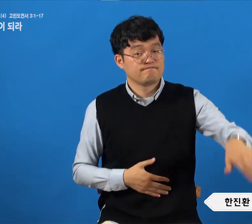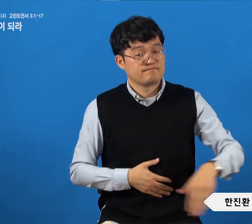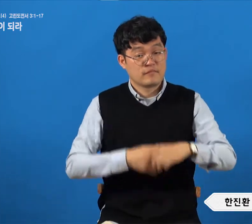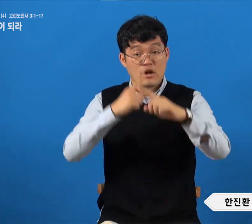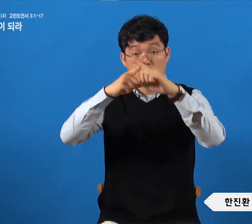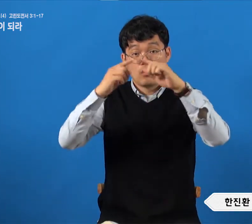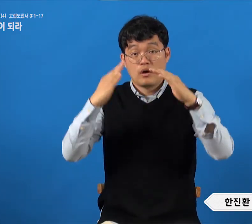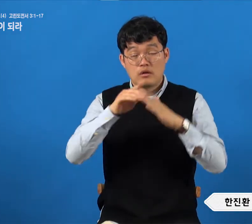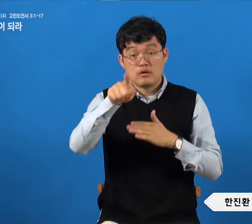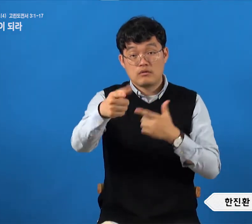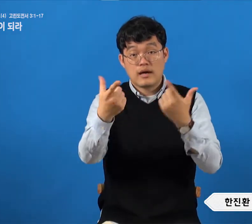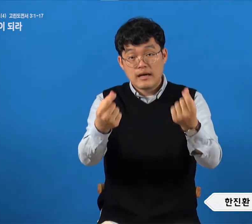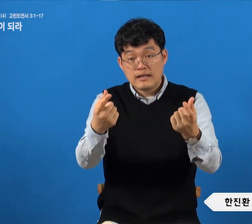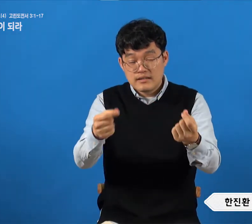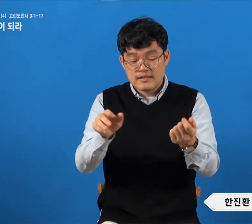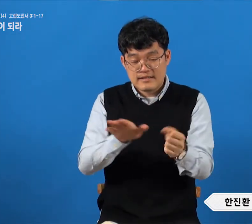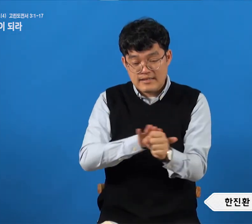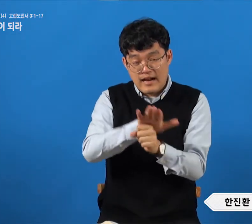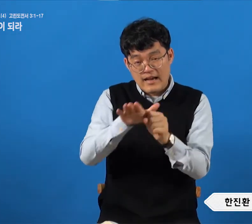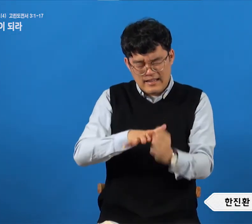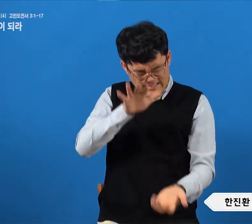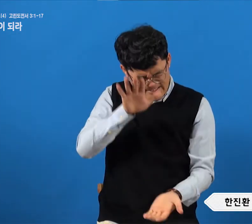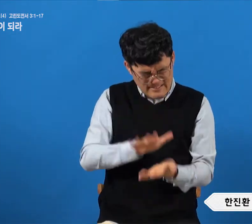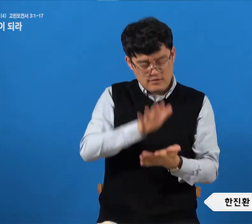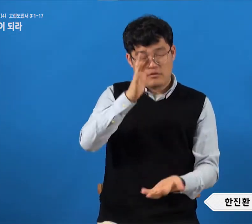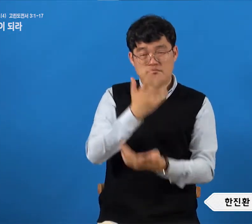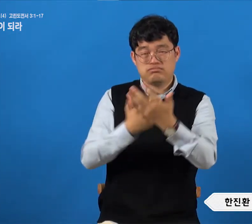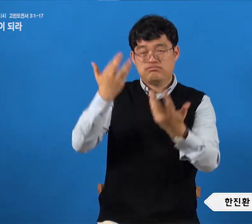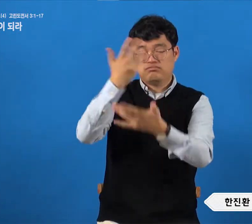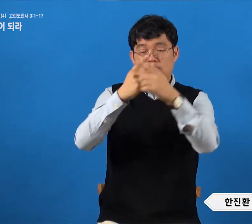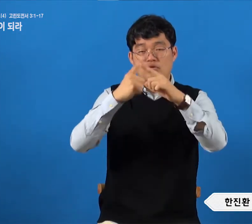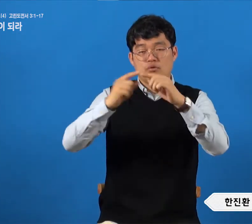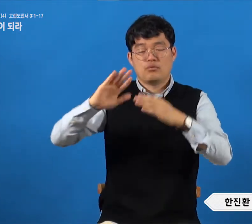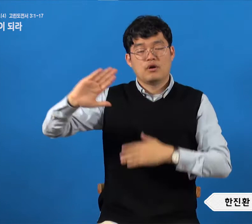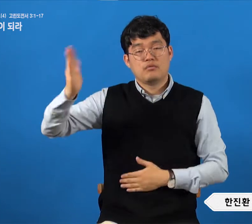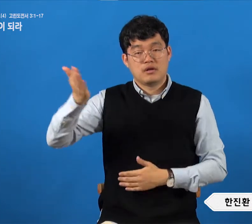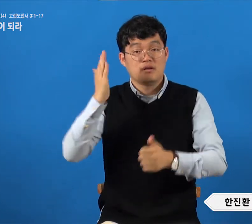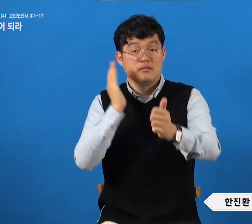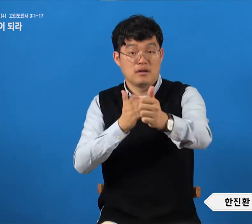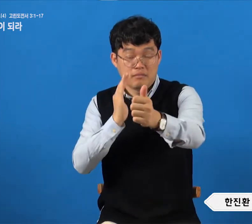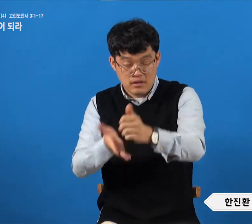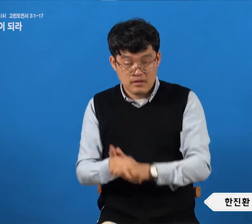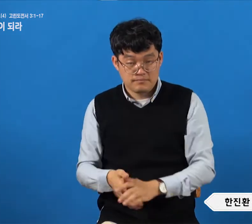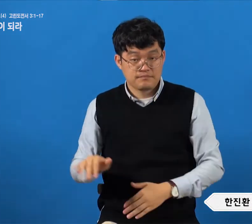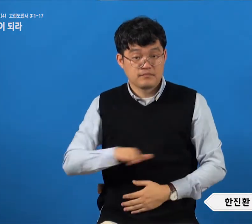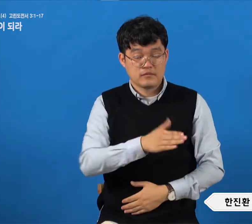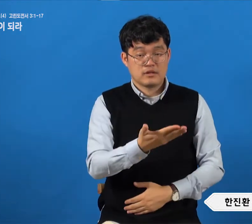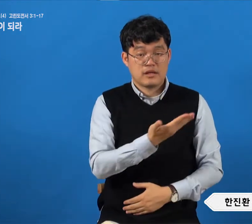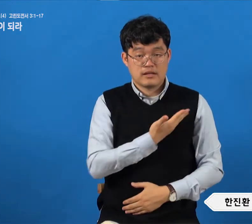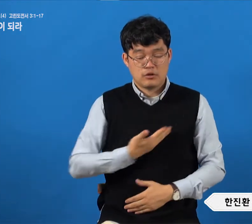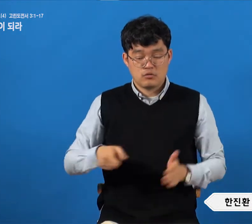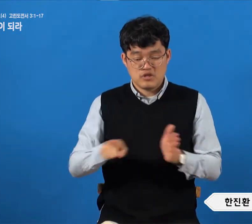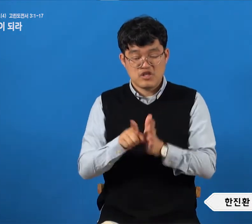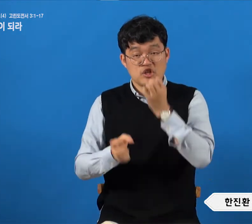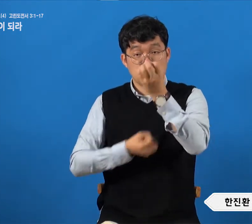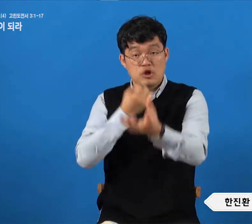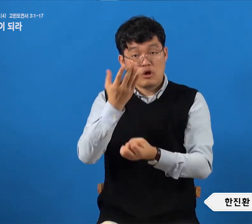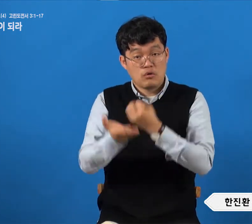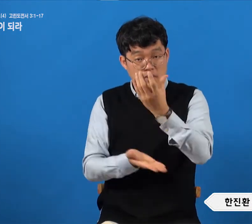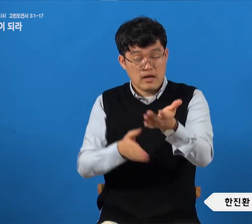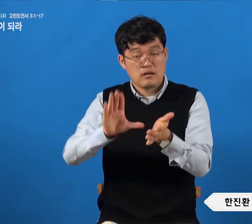우리 교회도 그런 사랑의 불이 뜨겁게 타오를 수 있기를 바랍니다. 우리가 사도신경 고백할